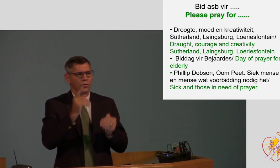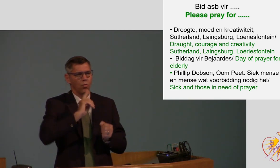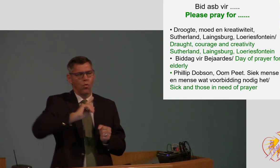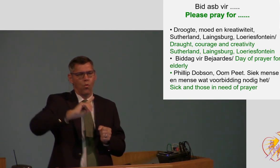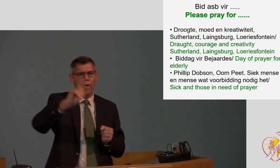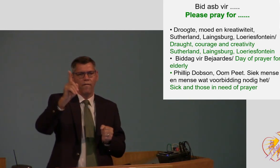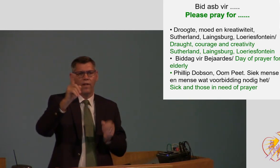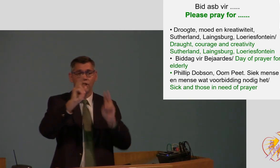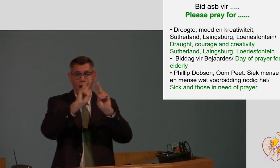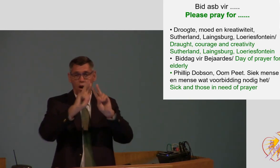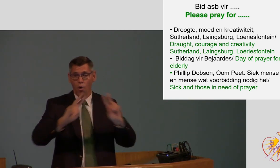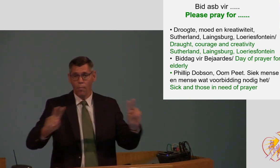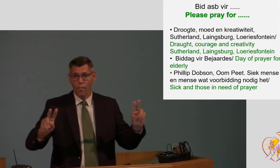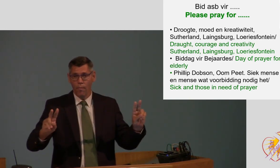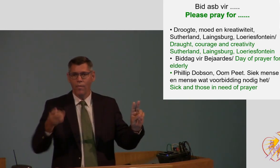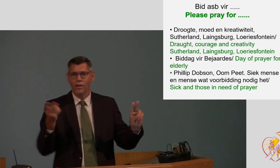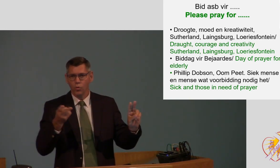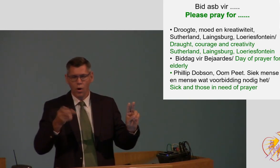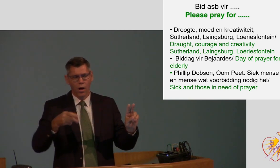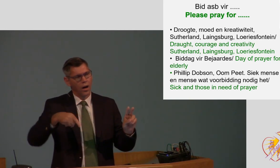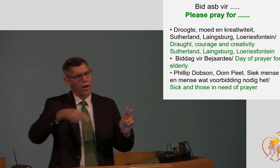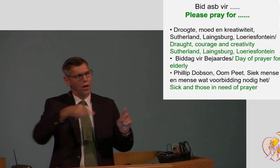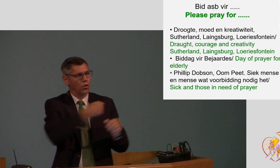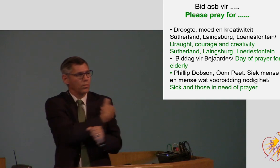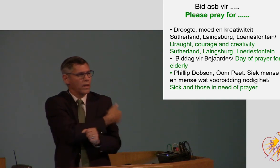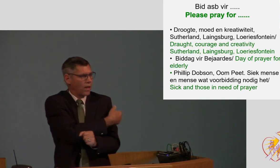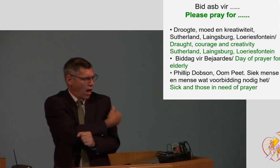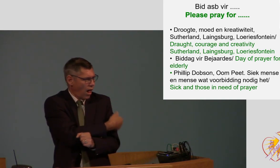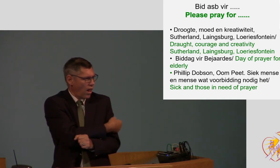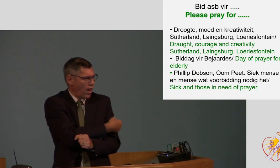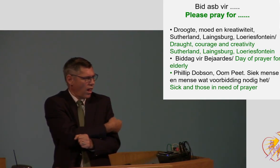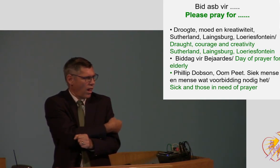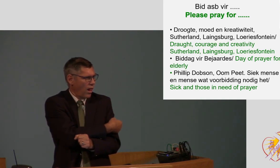Hoof van Shalom was ook hospitaal.